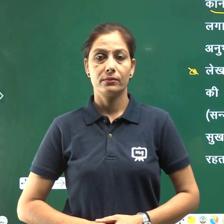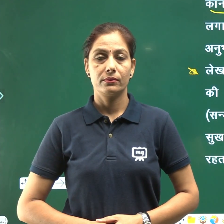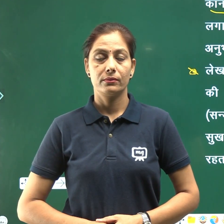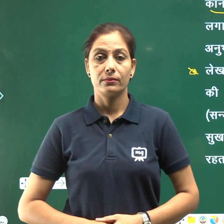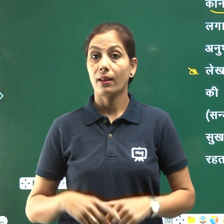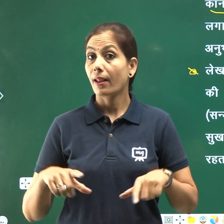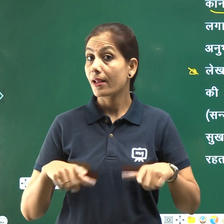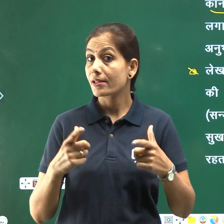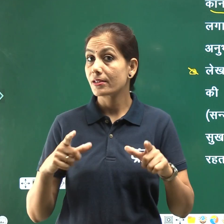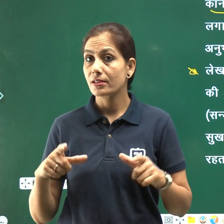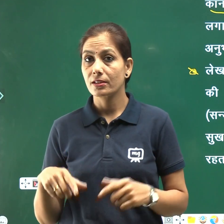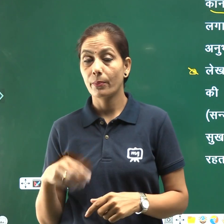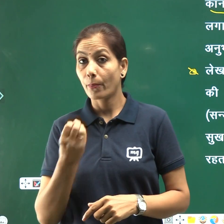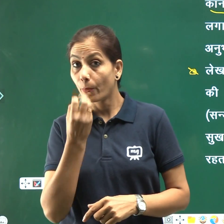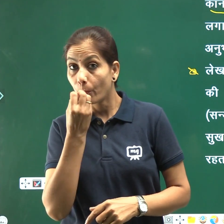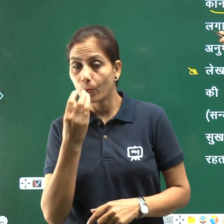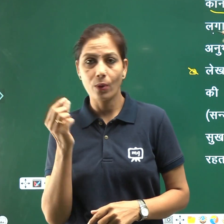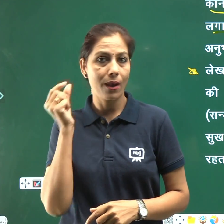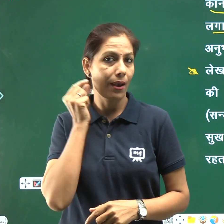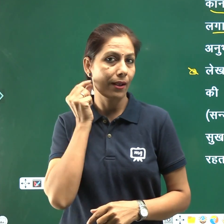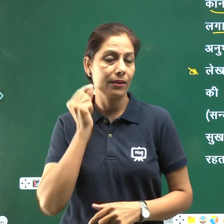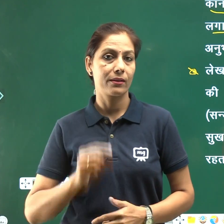शिरीष का फूल लगाकर